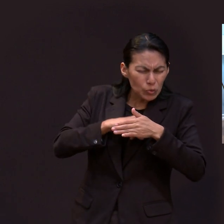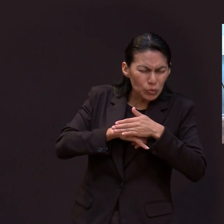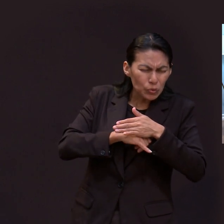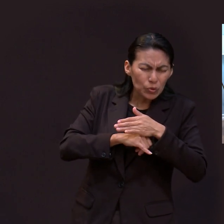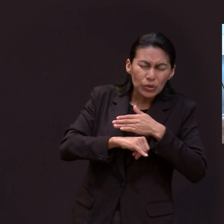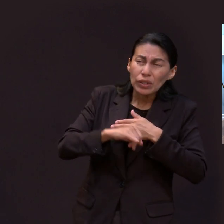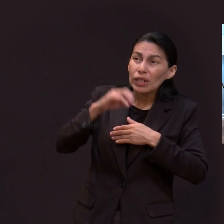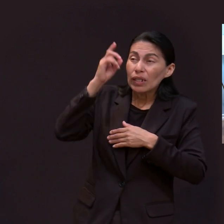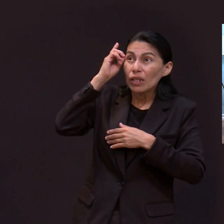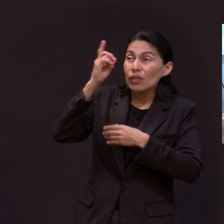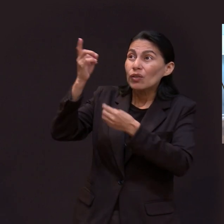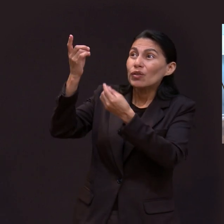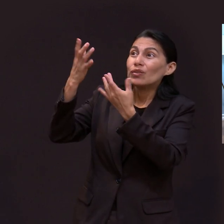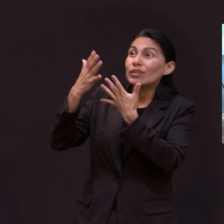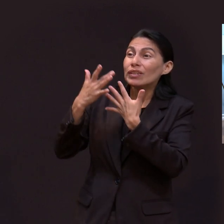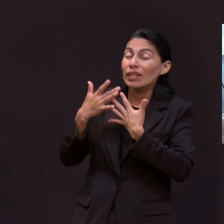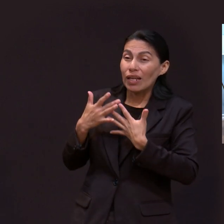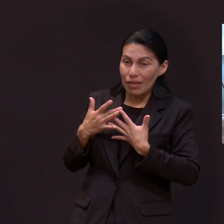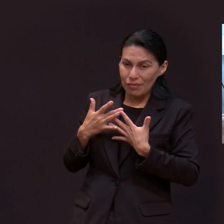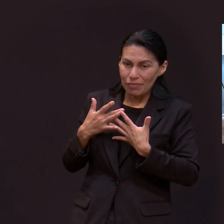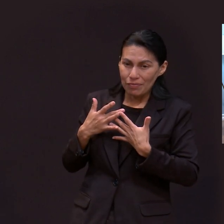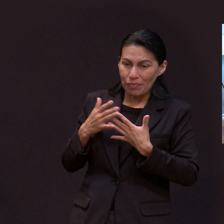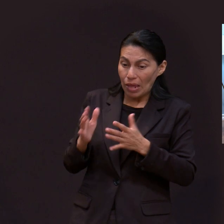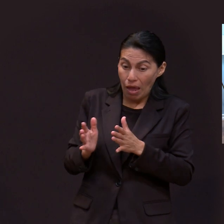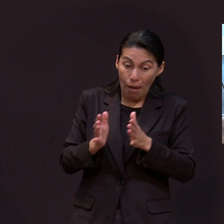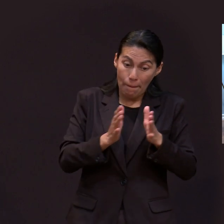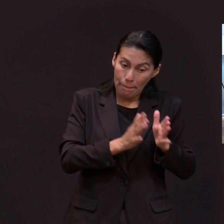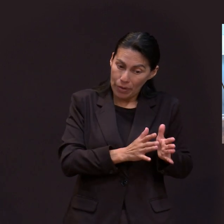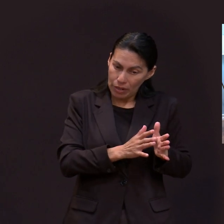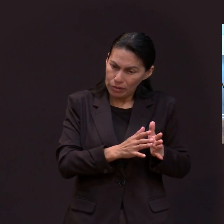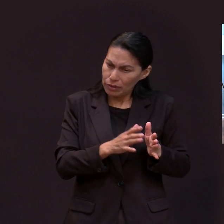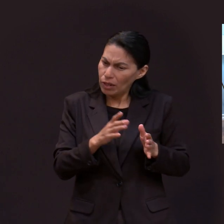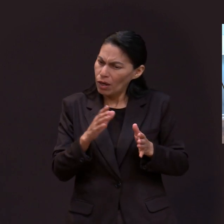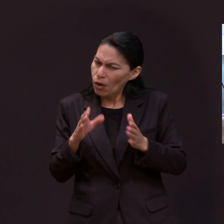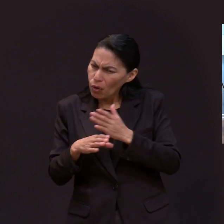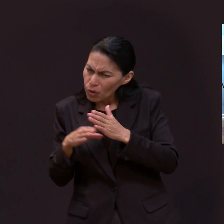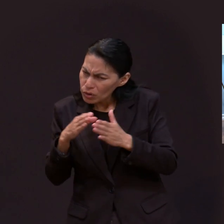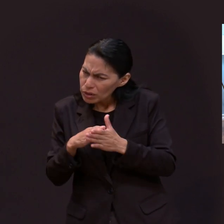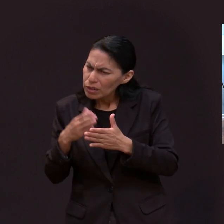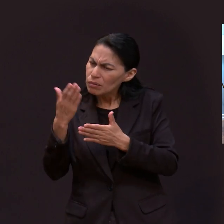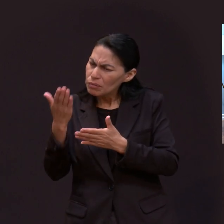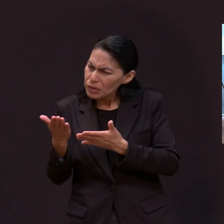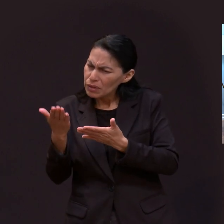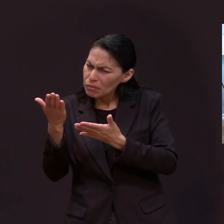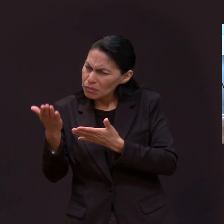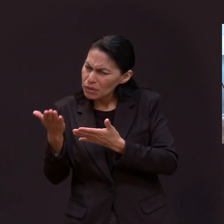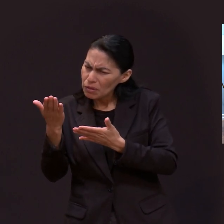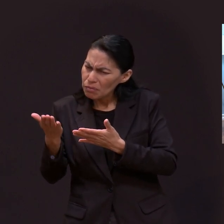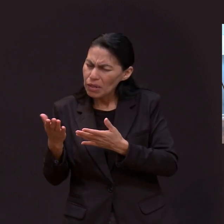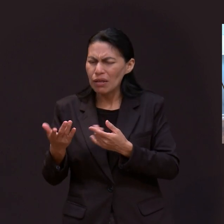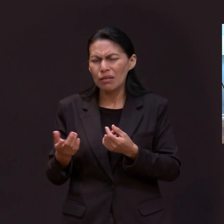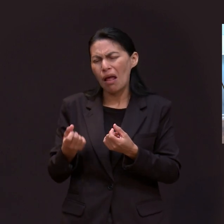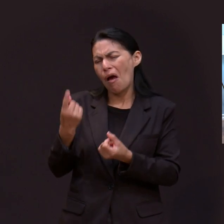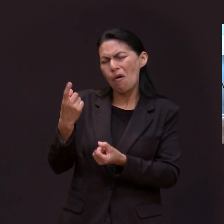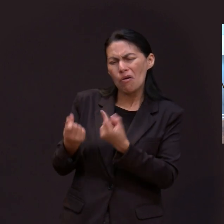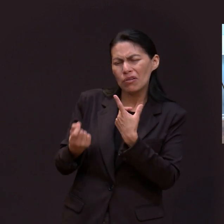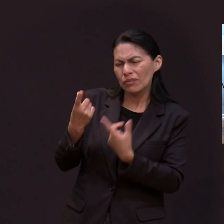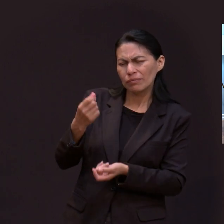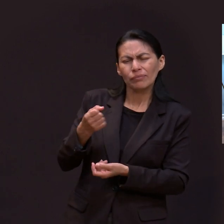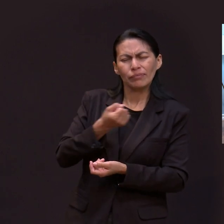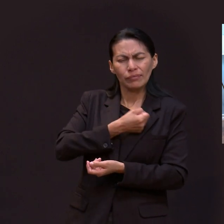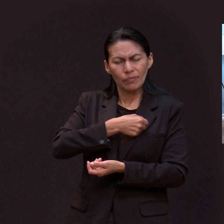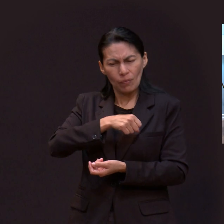paz que solo dios sabe dar aparte de lo que están pidiendo piden por necesidades pues